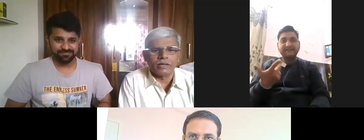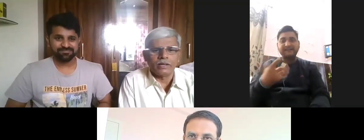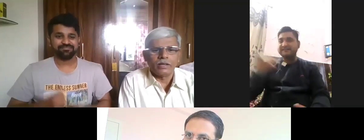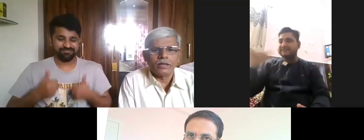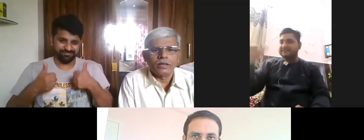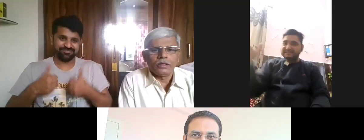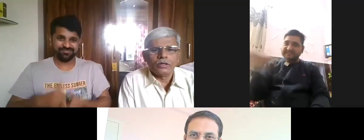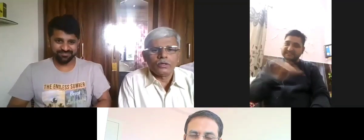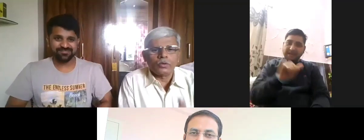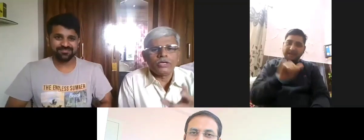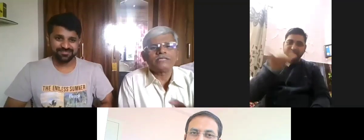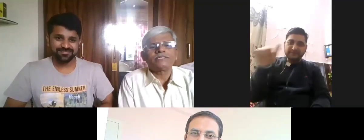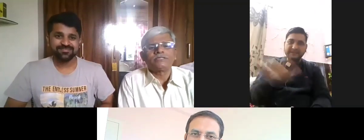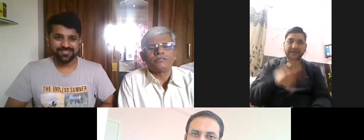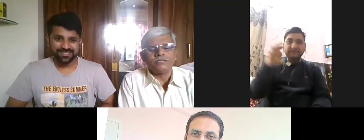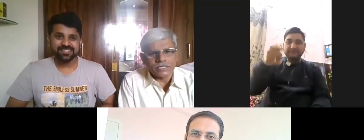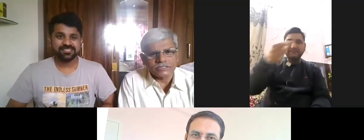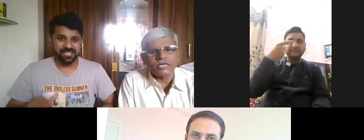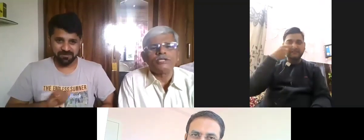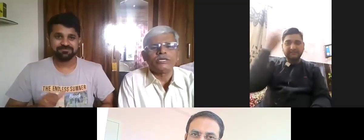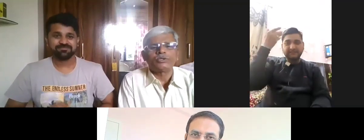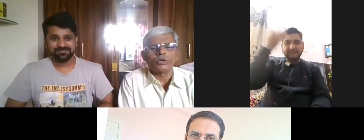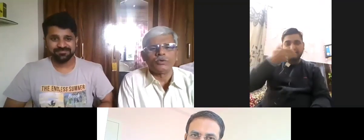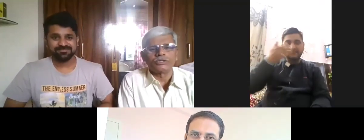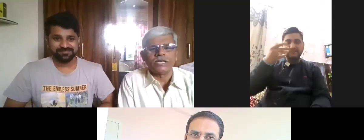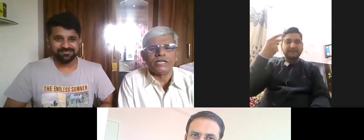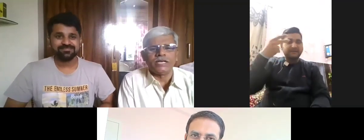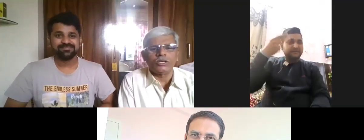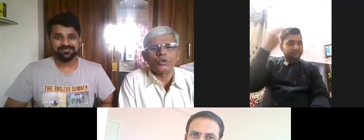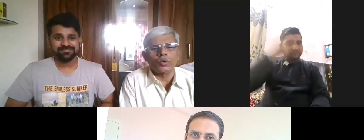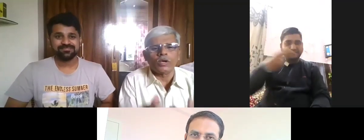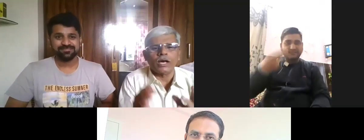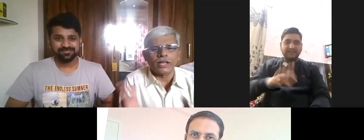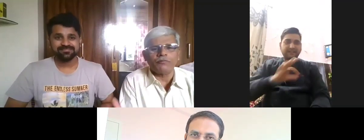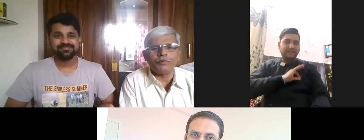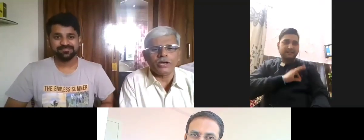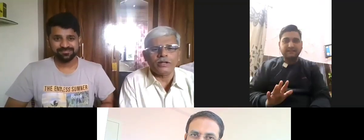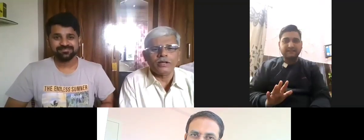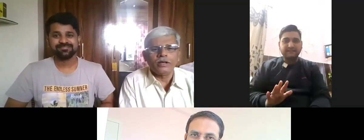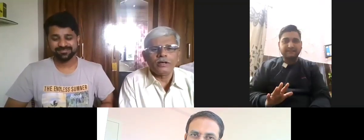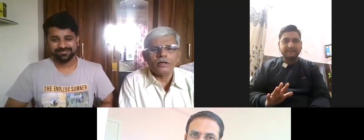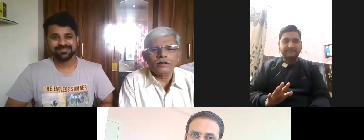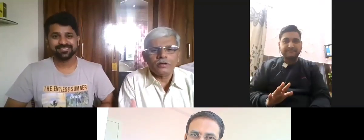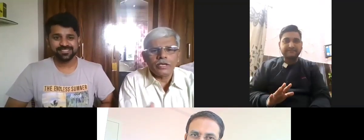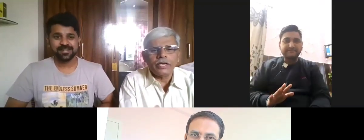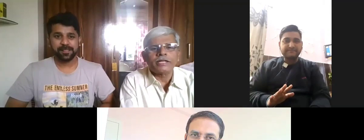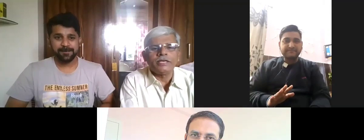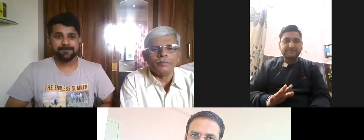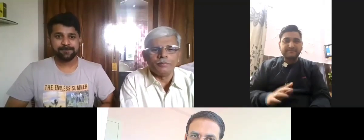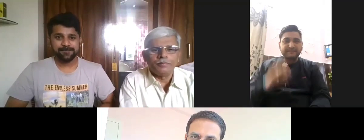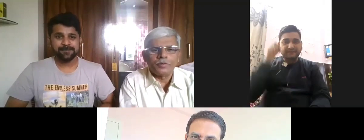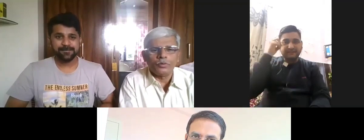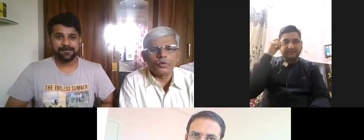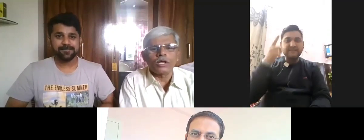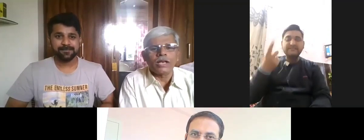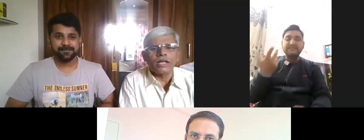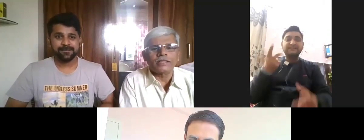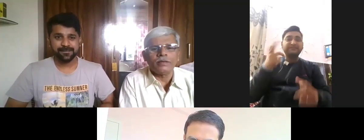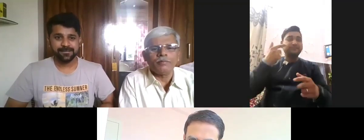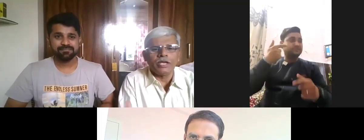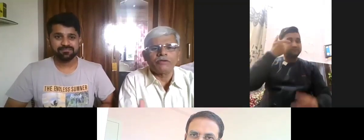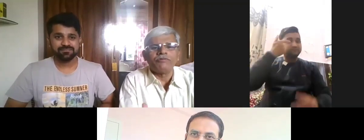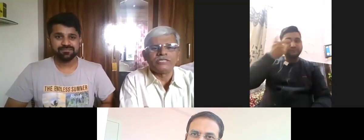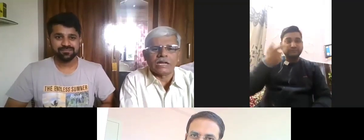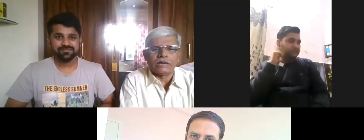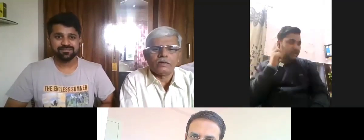पे, बहुत तो ये सही चॉइस होगी उसके लिए कि दोनों का अलग फिट, एक थीम, दोनों का अलग